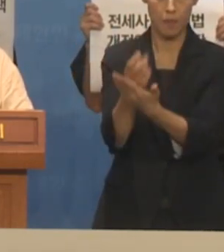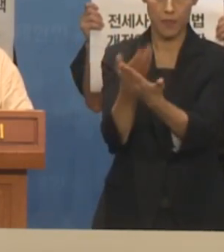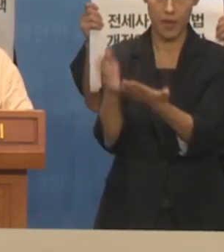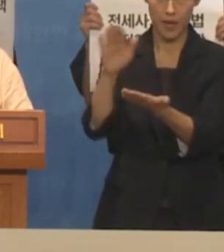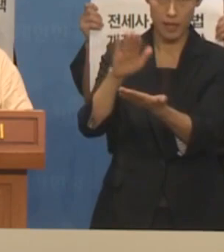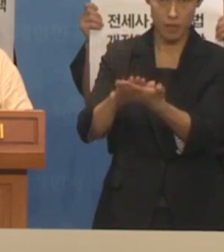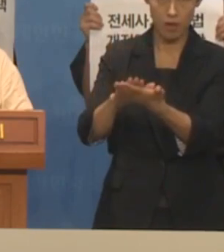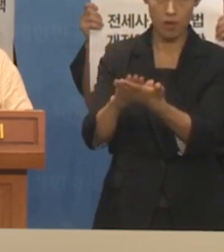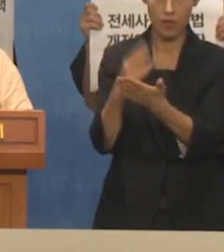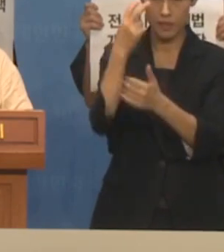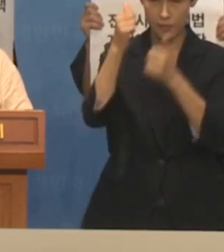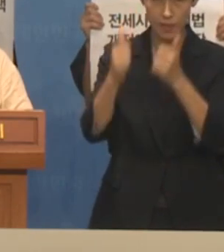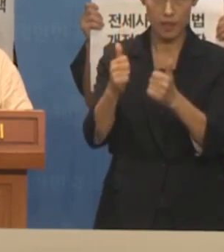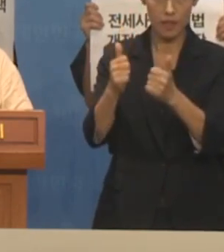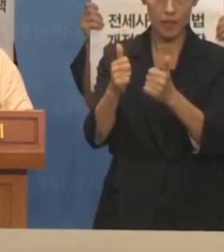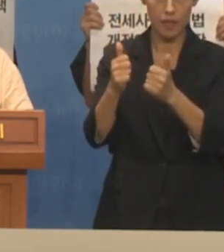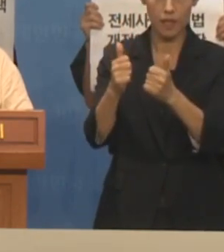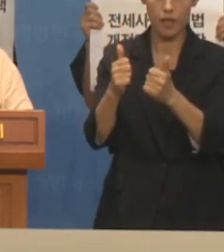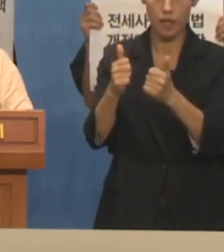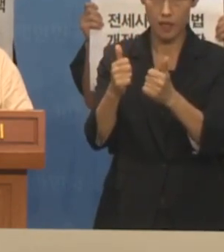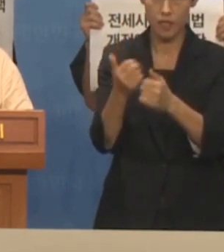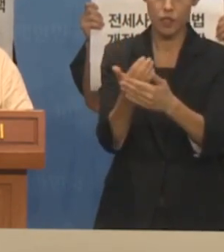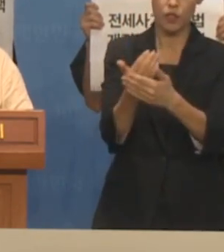법안 심사 소위에 앞서